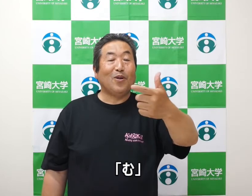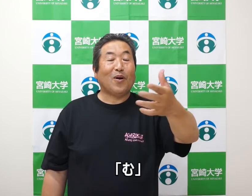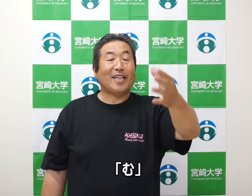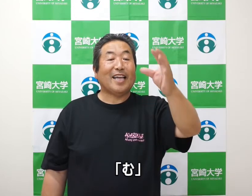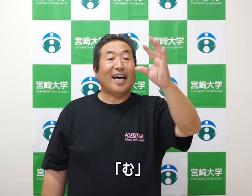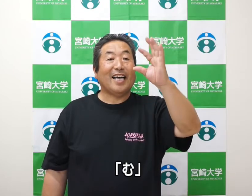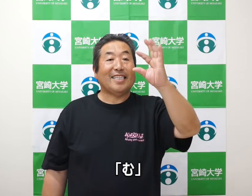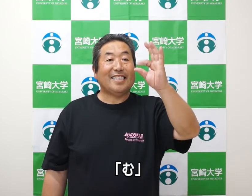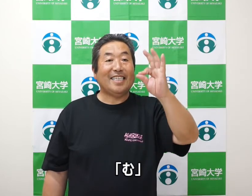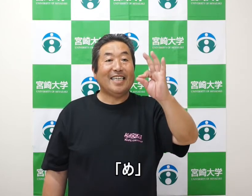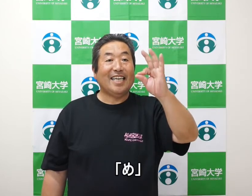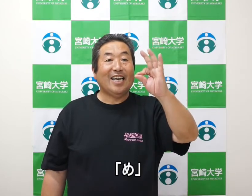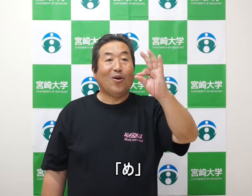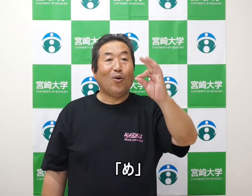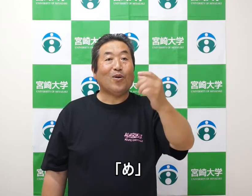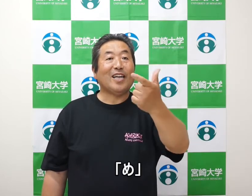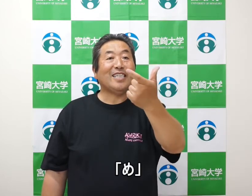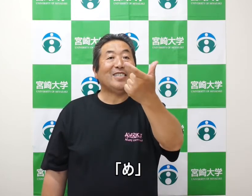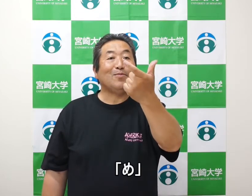形。おんなじも。